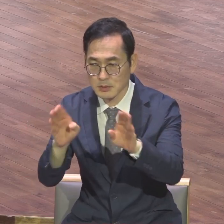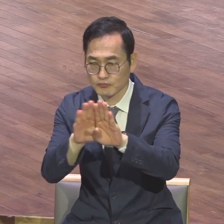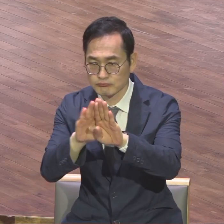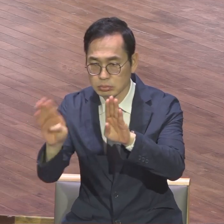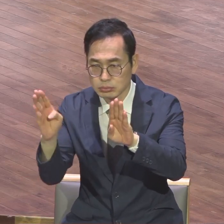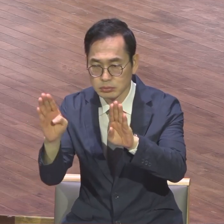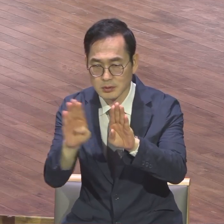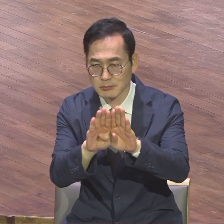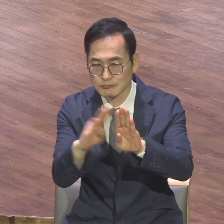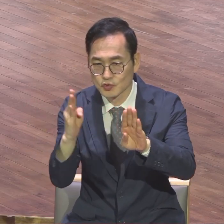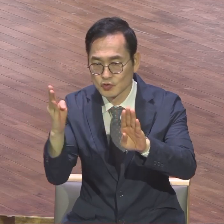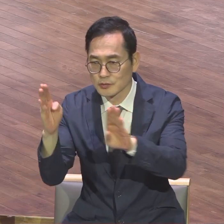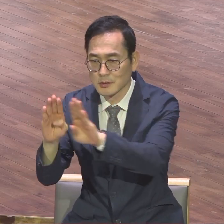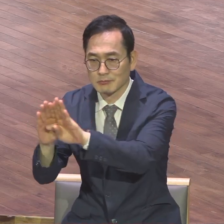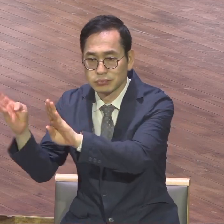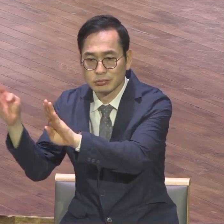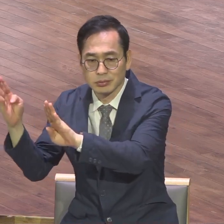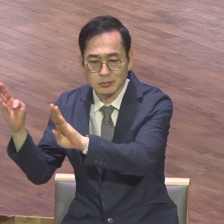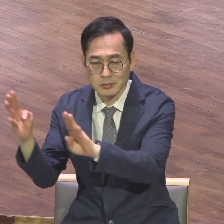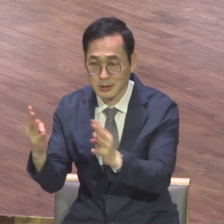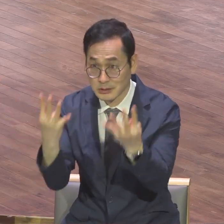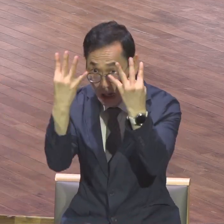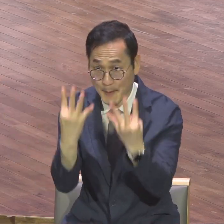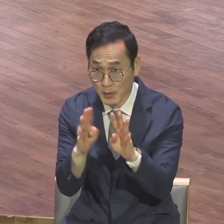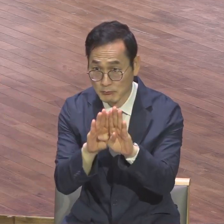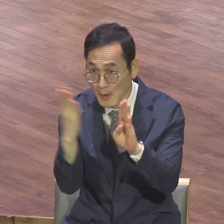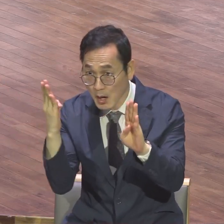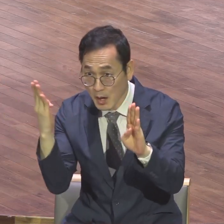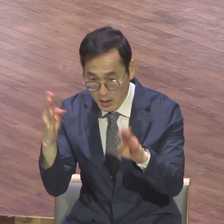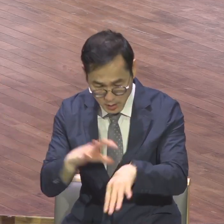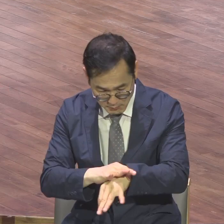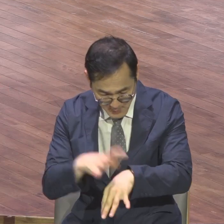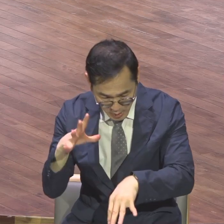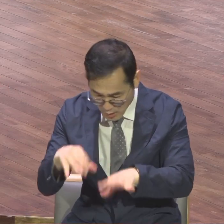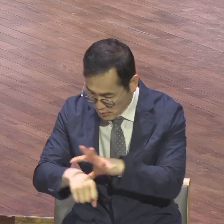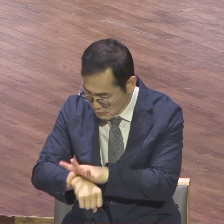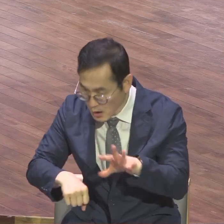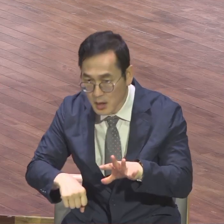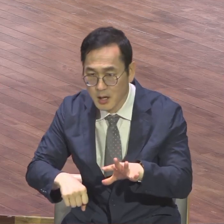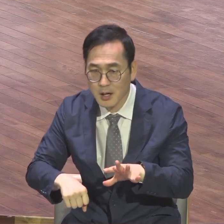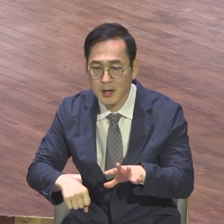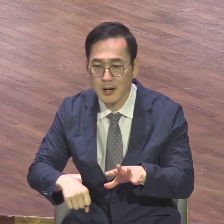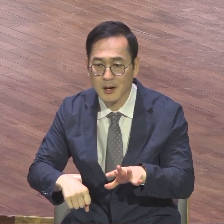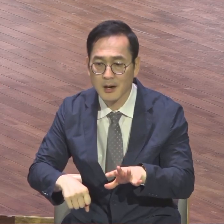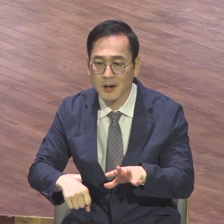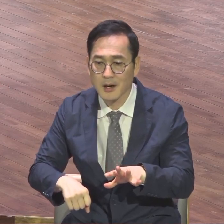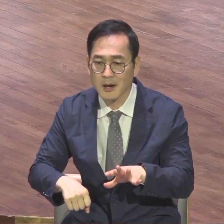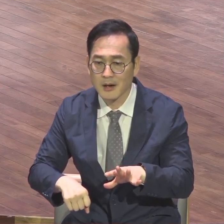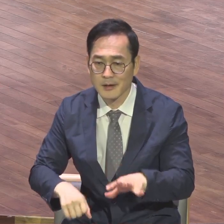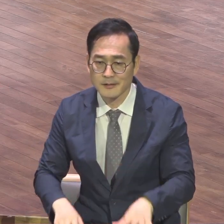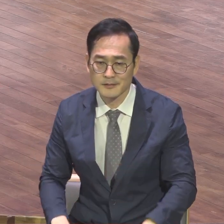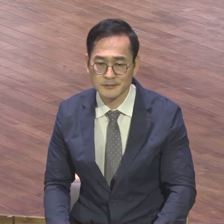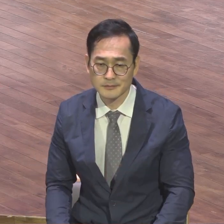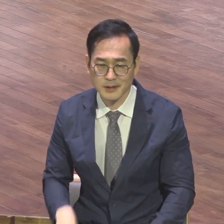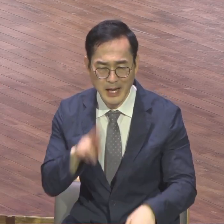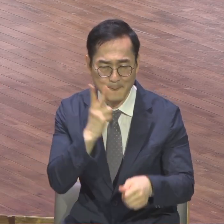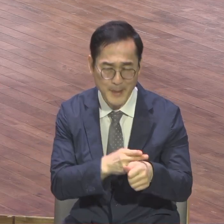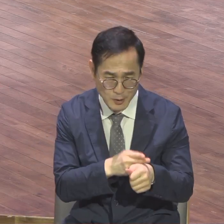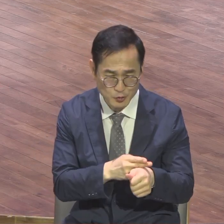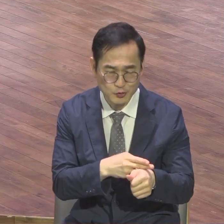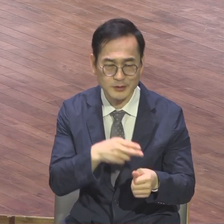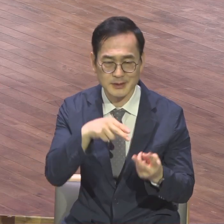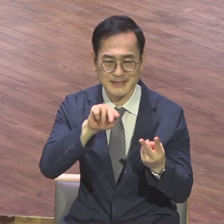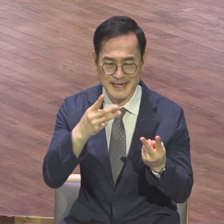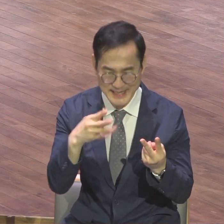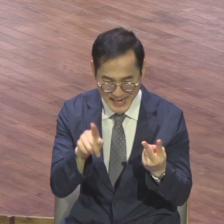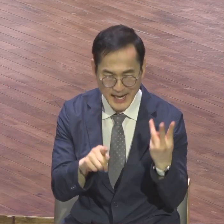다 열리며 모든 사람의 매인 것이 다 벗어진지라. 이 사도 바울과 실라가